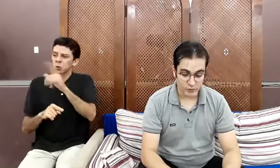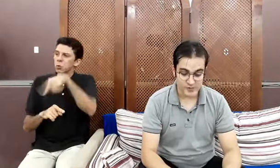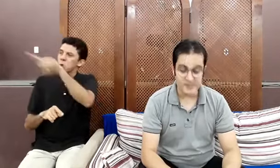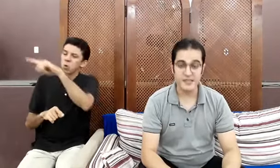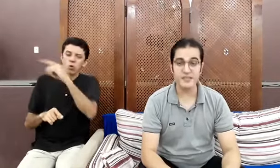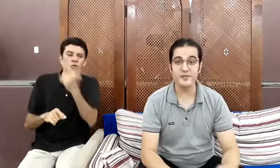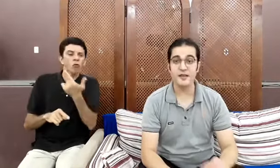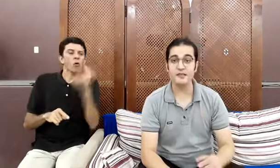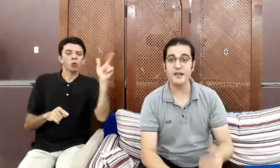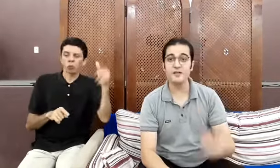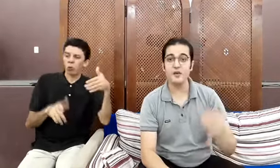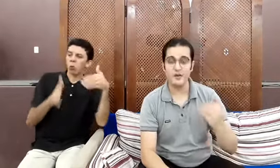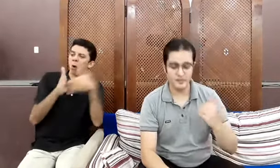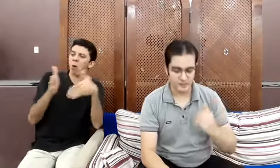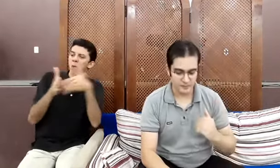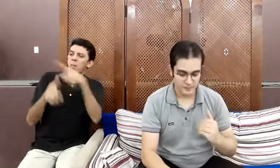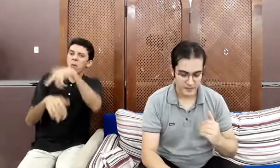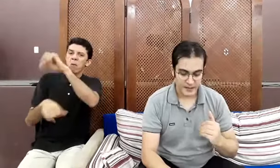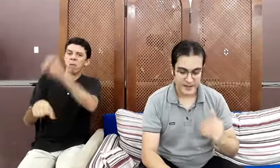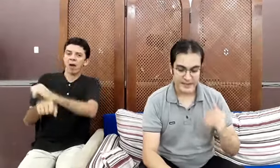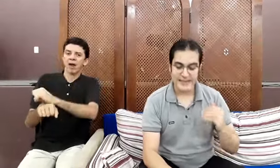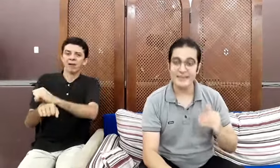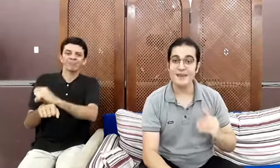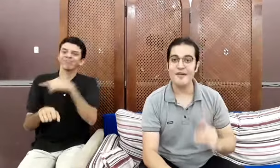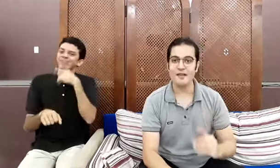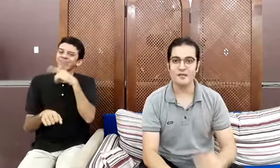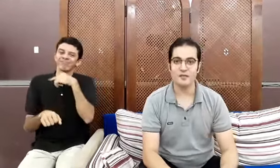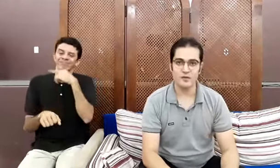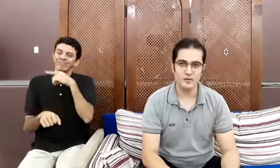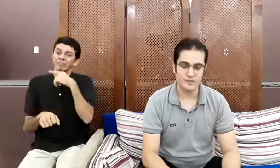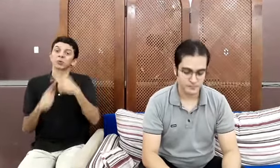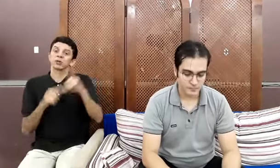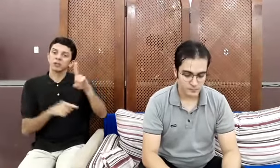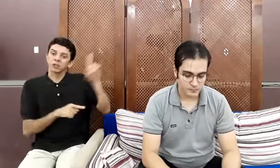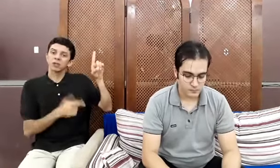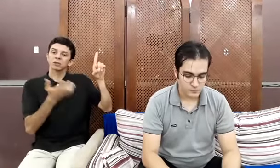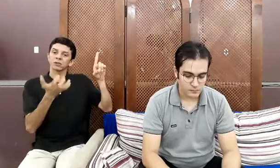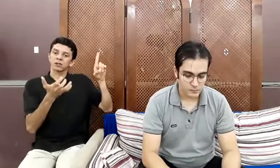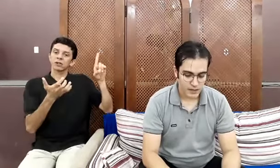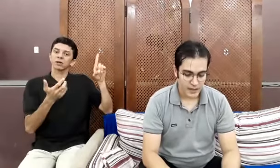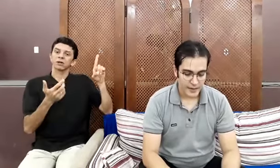Deus deseja fazer em nós e através de nós.